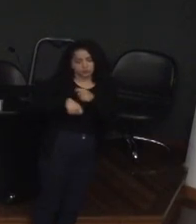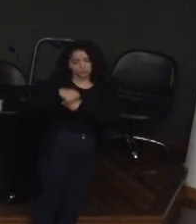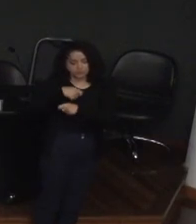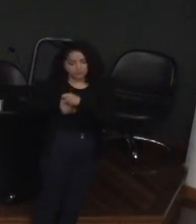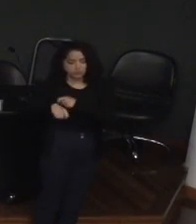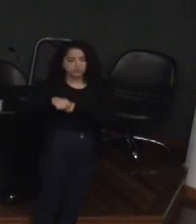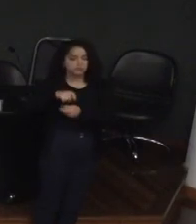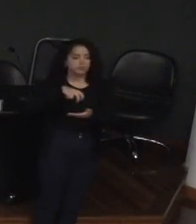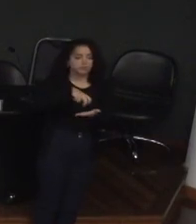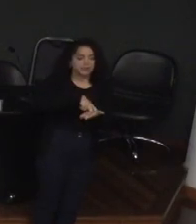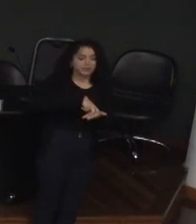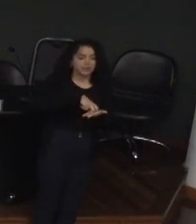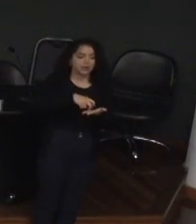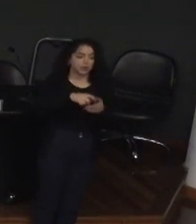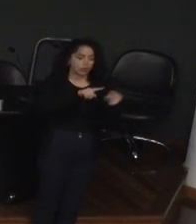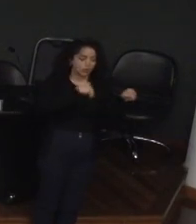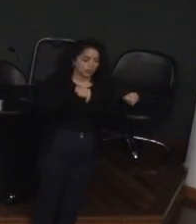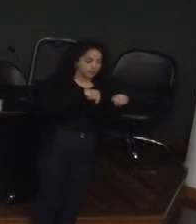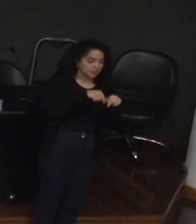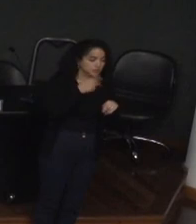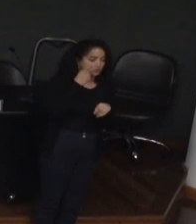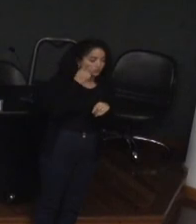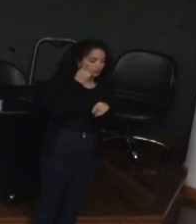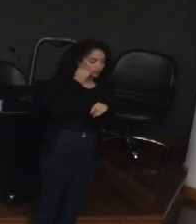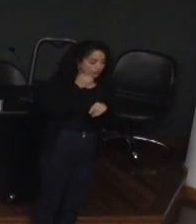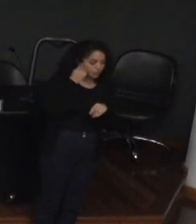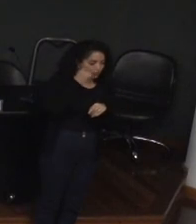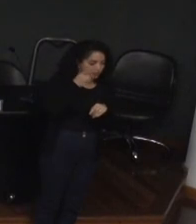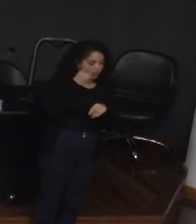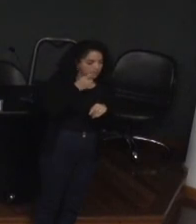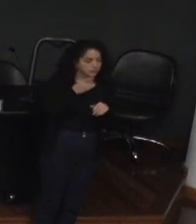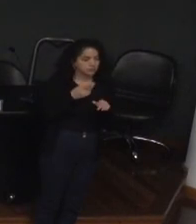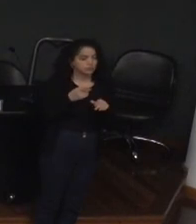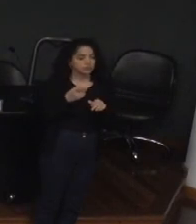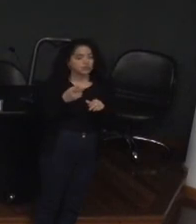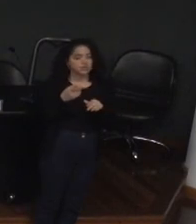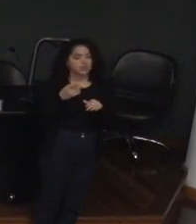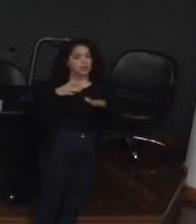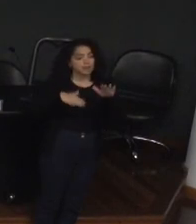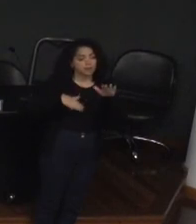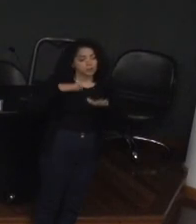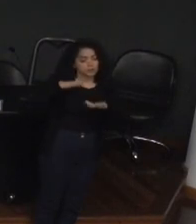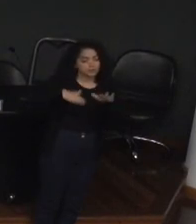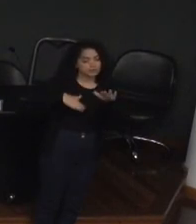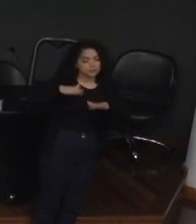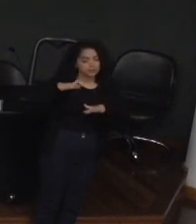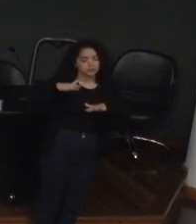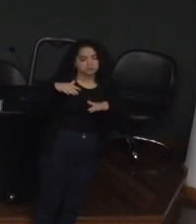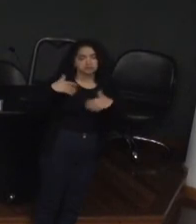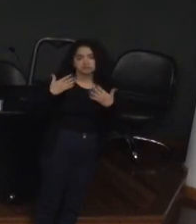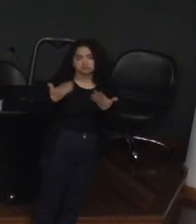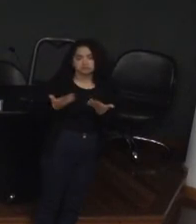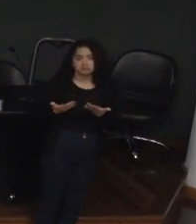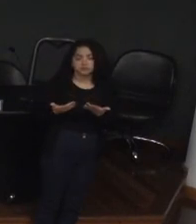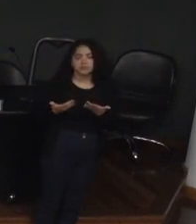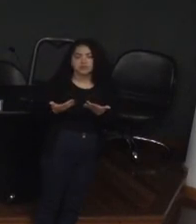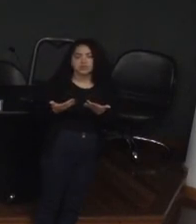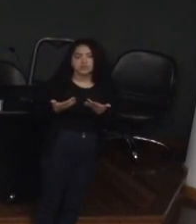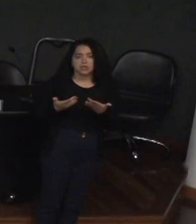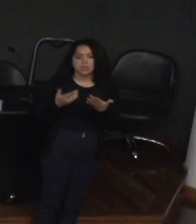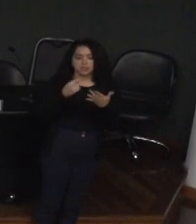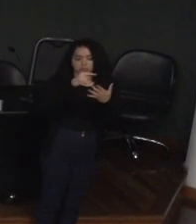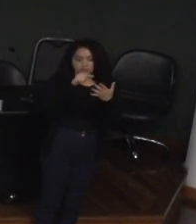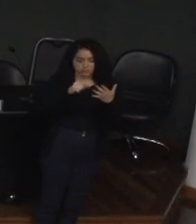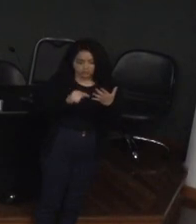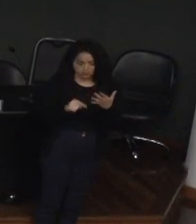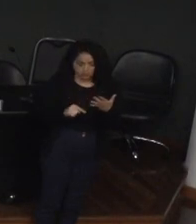penal, do próprio gabinete. Enfim. A probabilidade, a gente caracterizou que